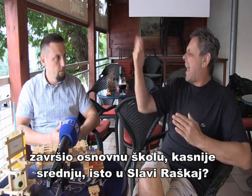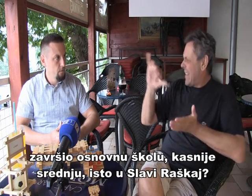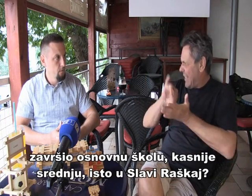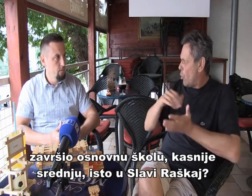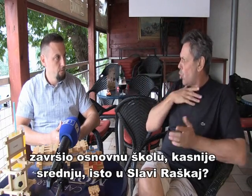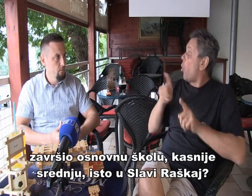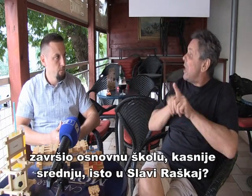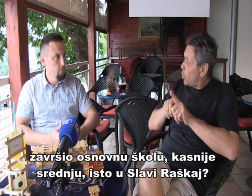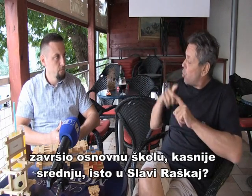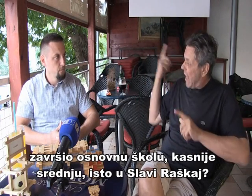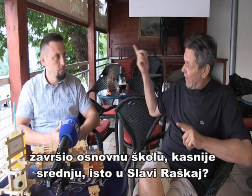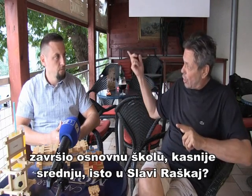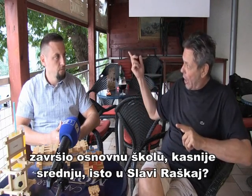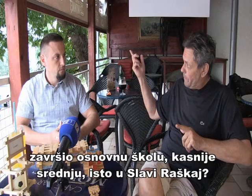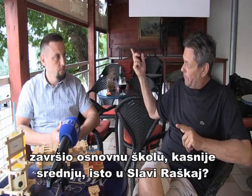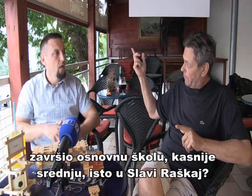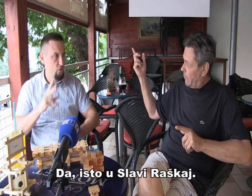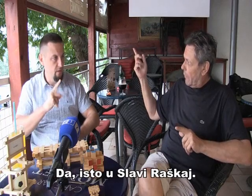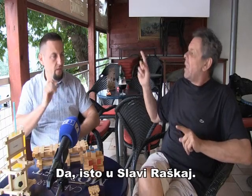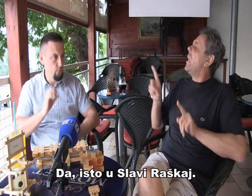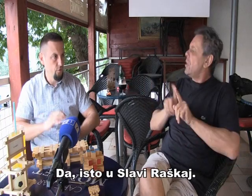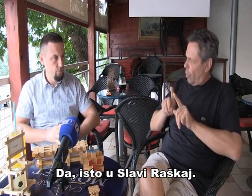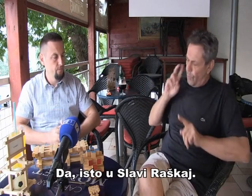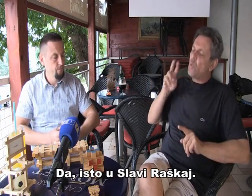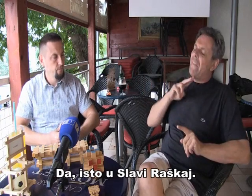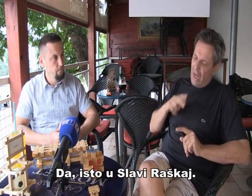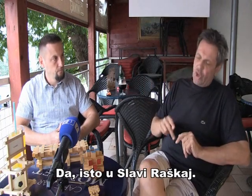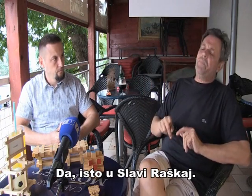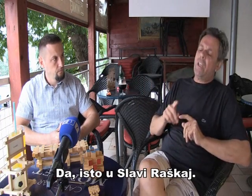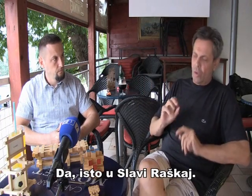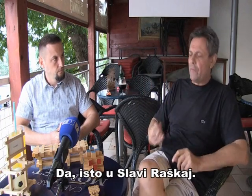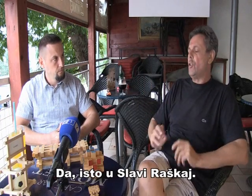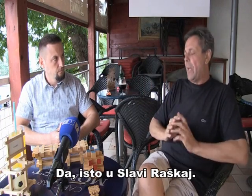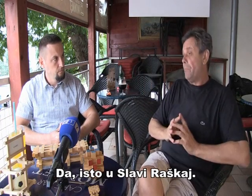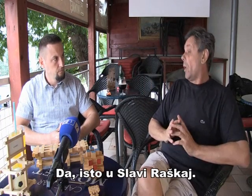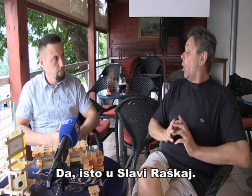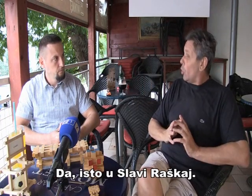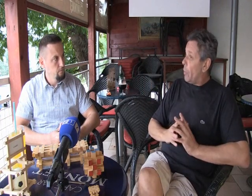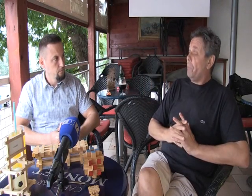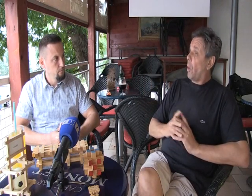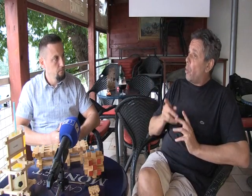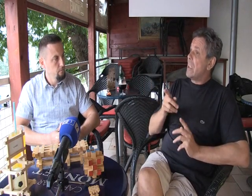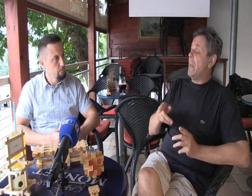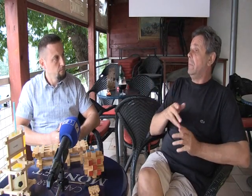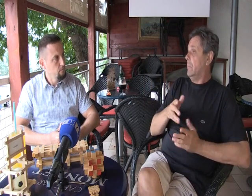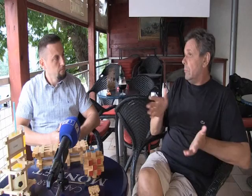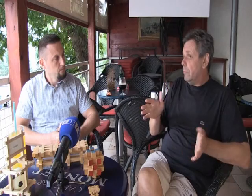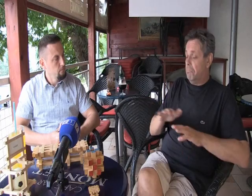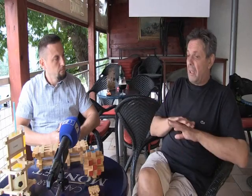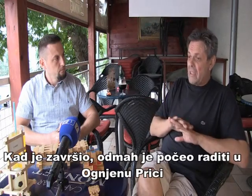kasnije srednju školu, isto u Slavi Rašte. Isto u Slavi Rašte, isto završio, da. No, on se, kada je